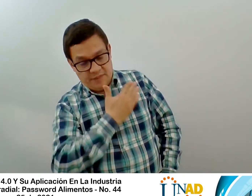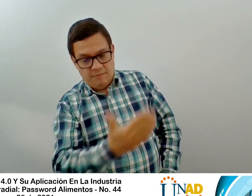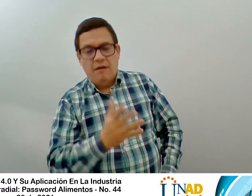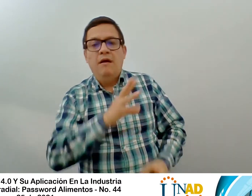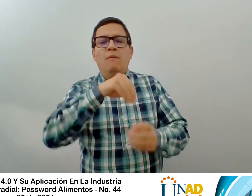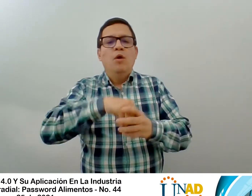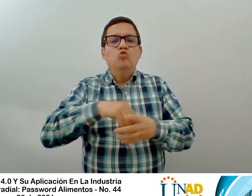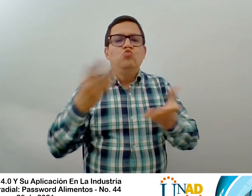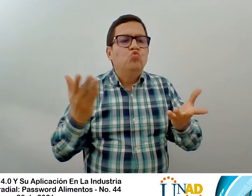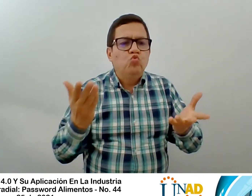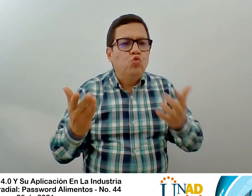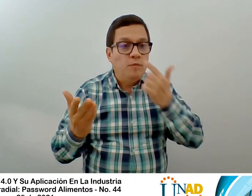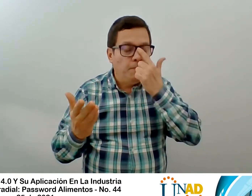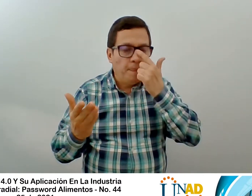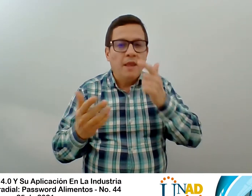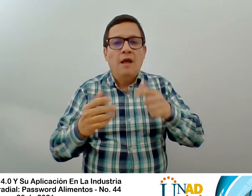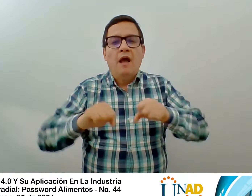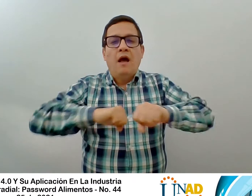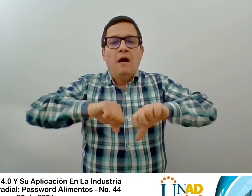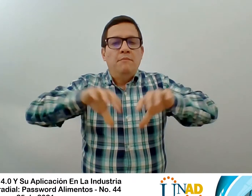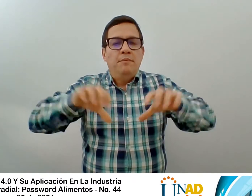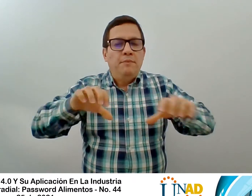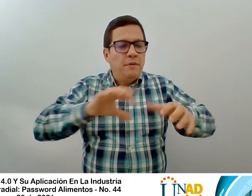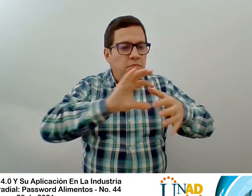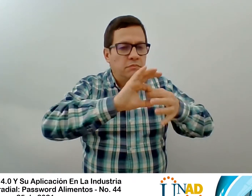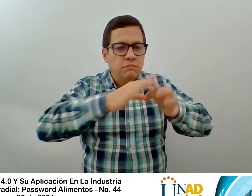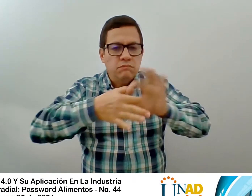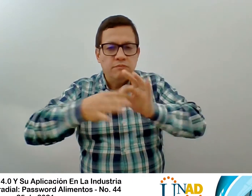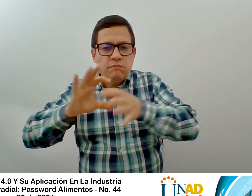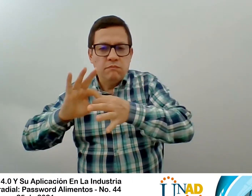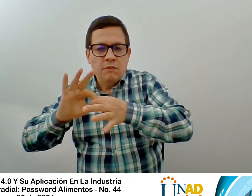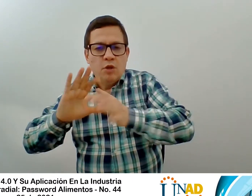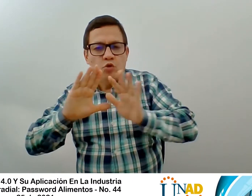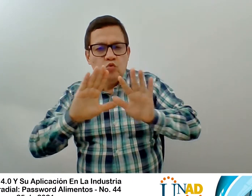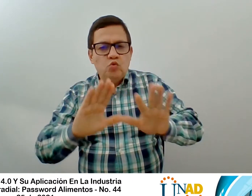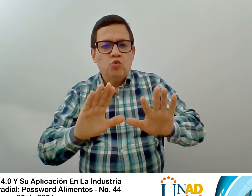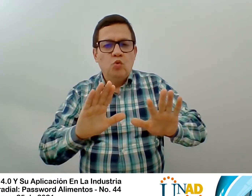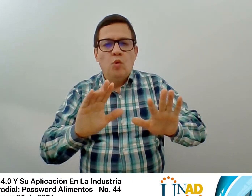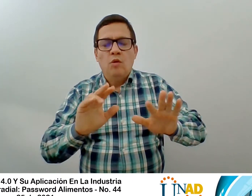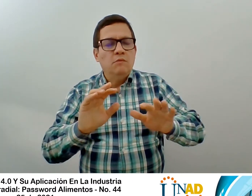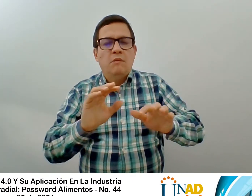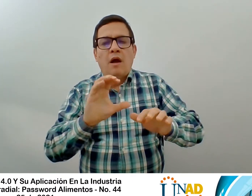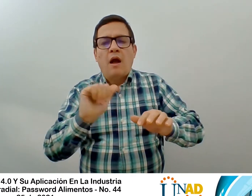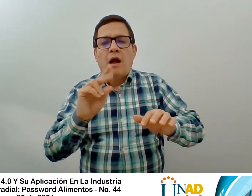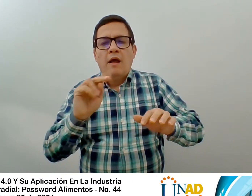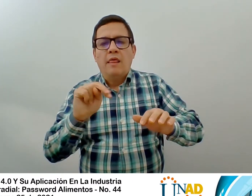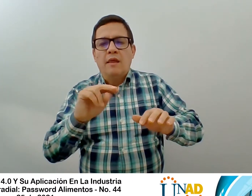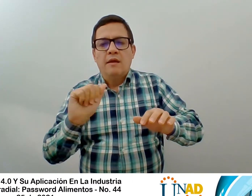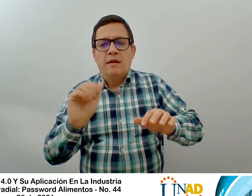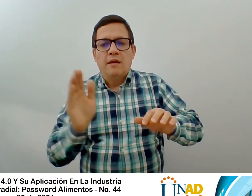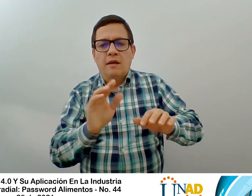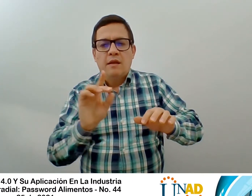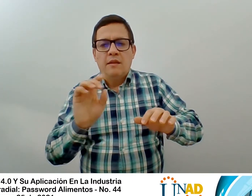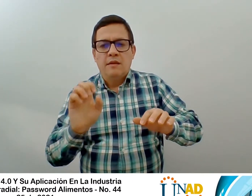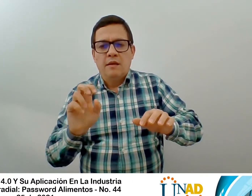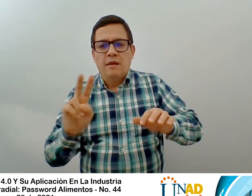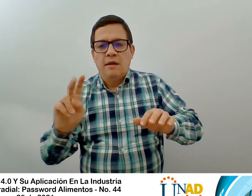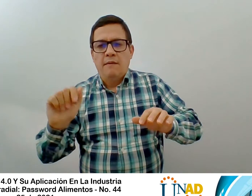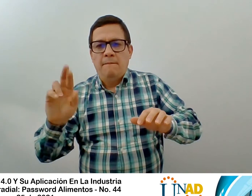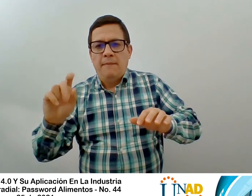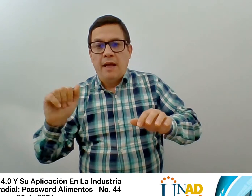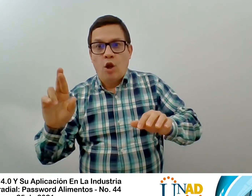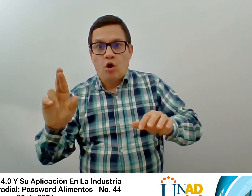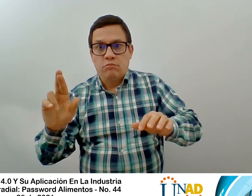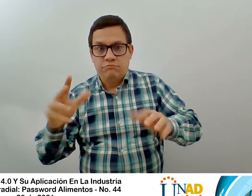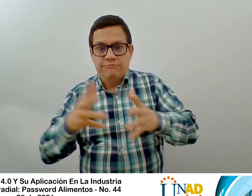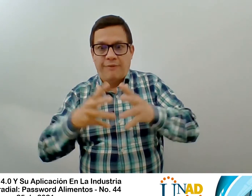alimentos existe una cadena de valor supremamente extensa. Entonces tenemos que nuestras materias primas principalmente provienen